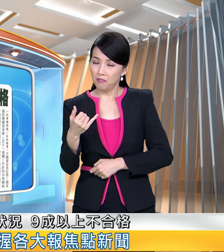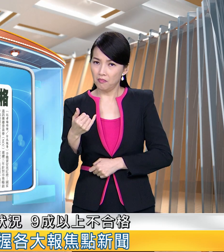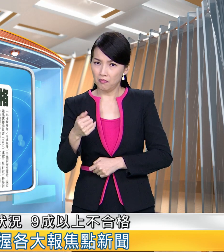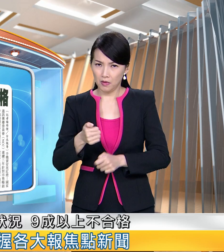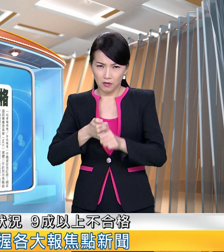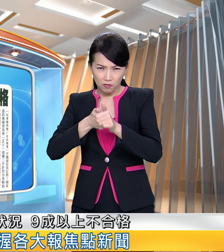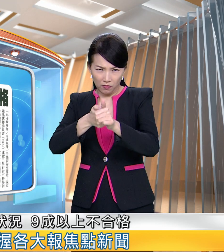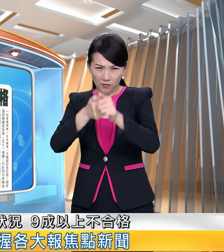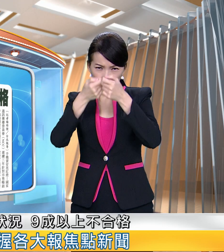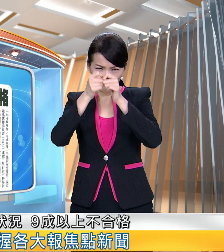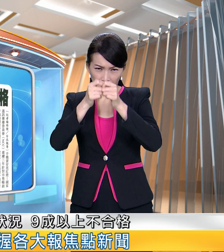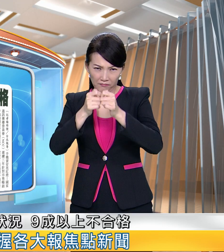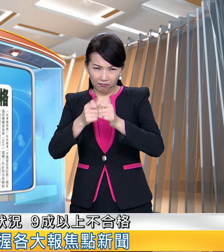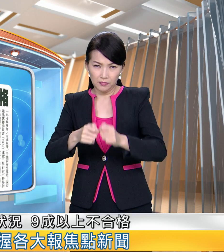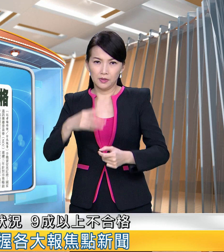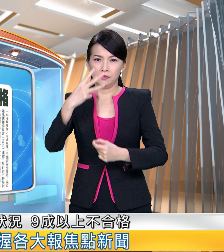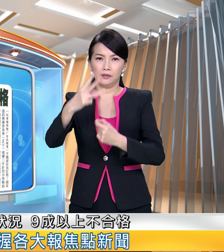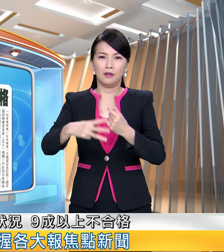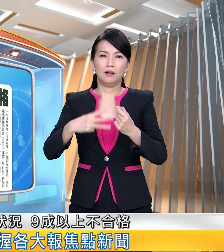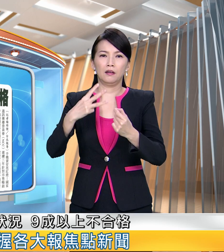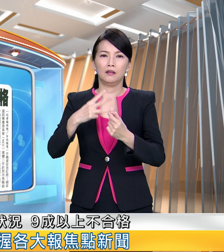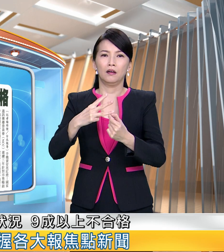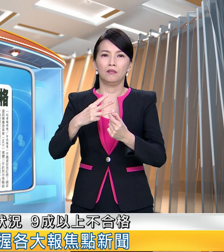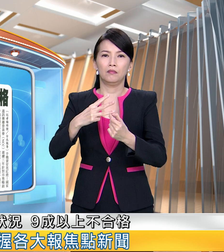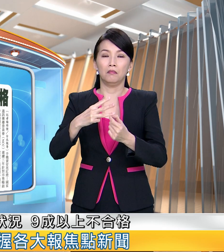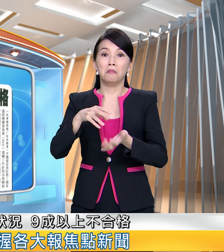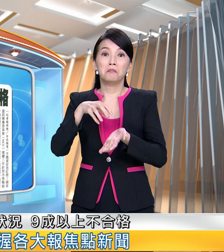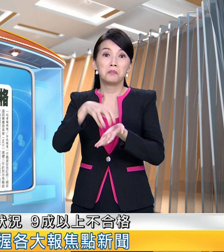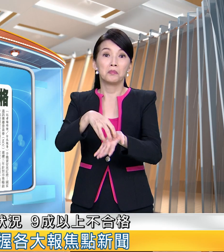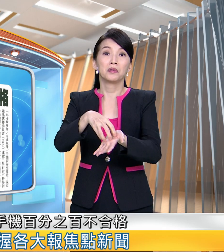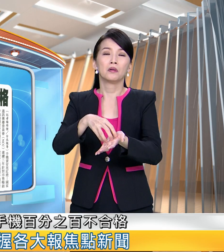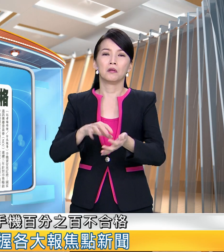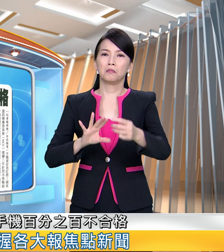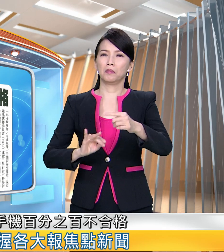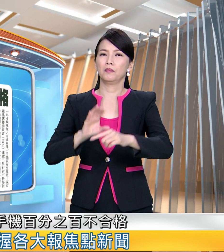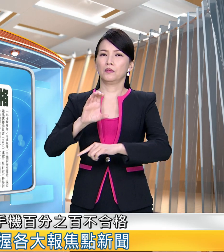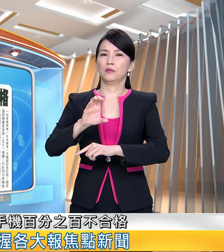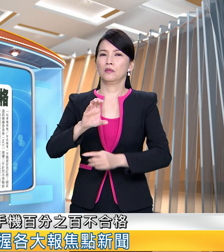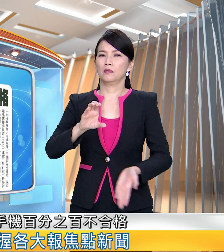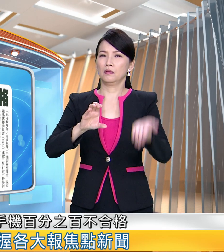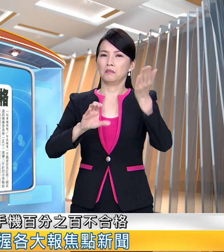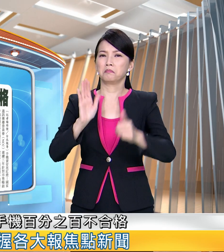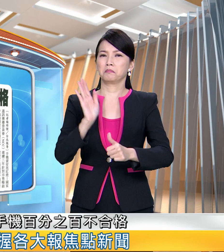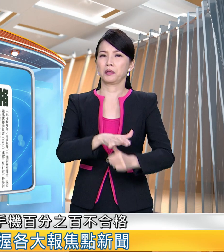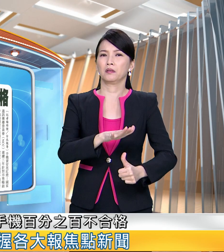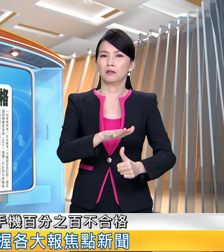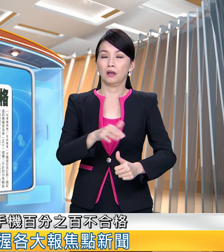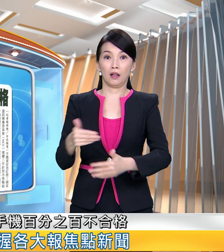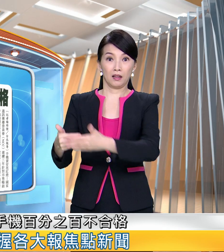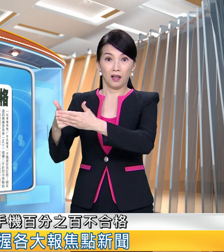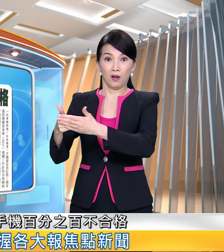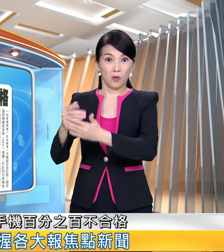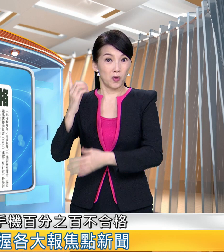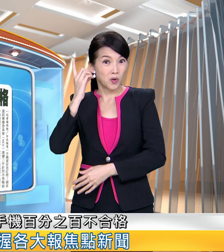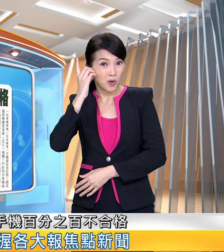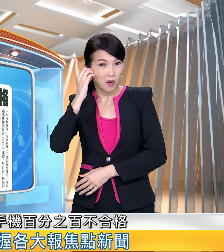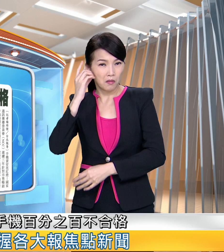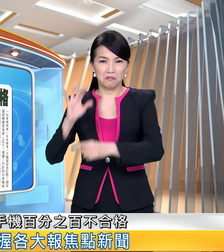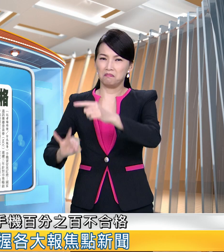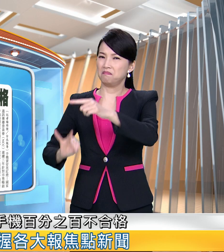护状况，90%以上不合格，尤其中国品牌手机100%不